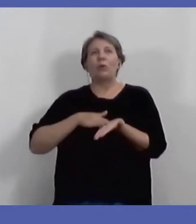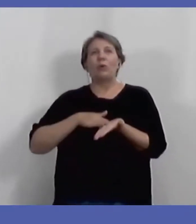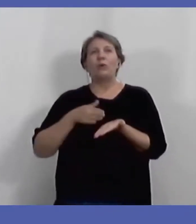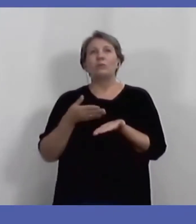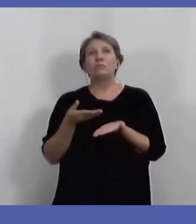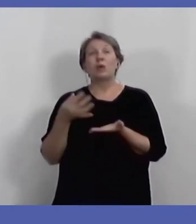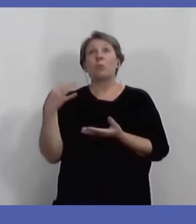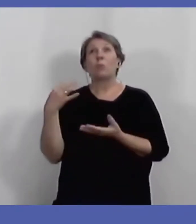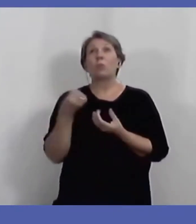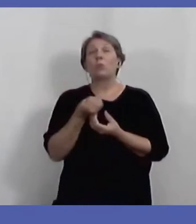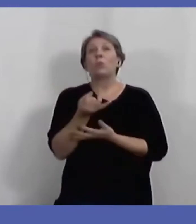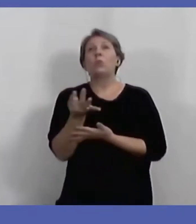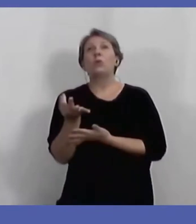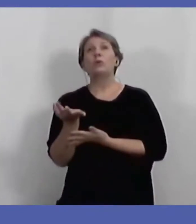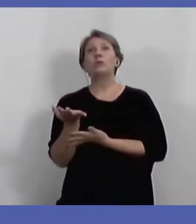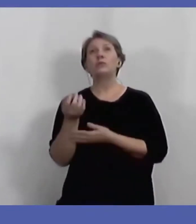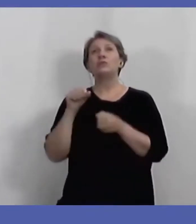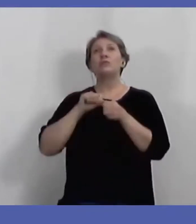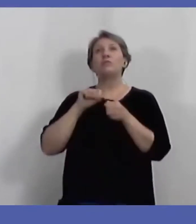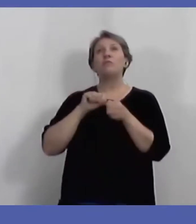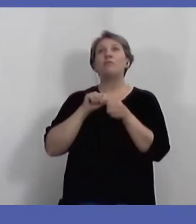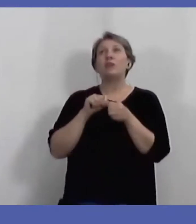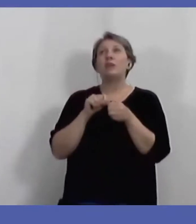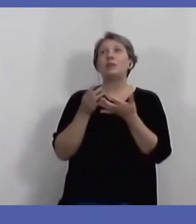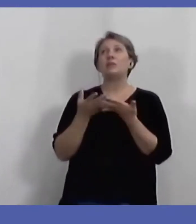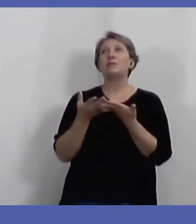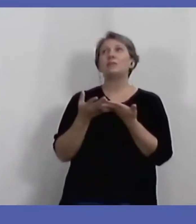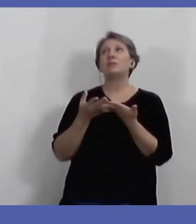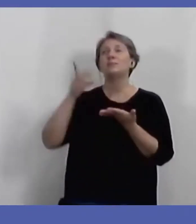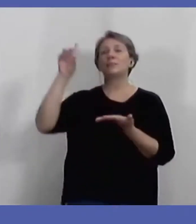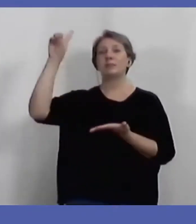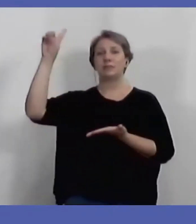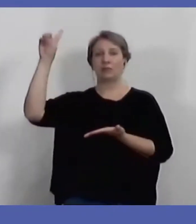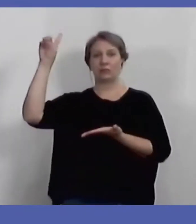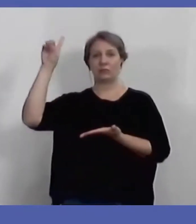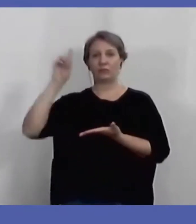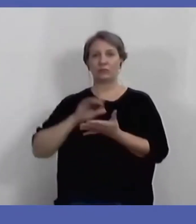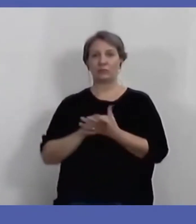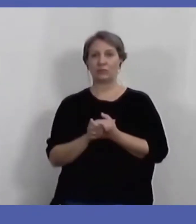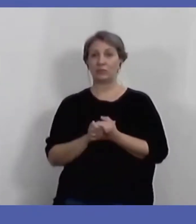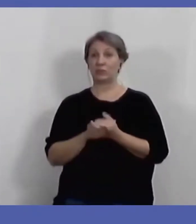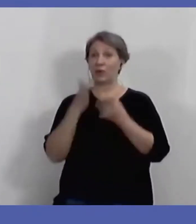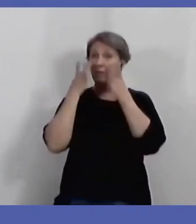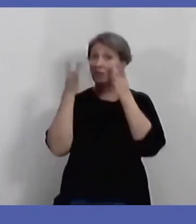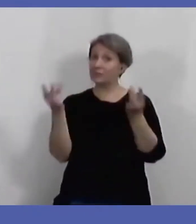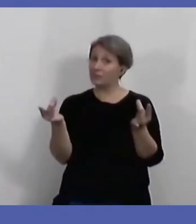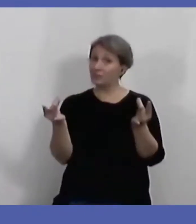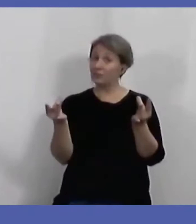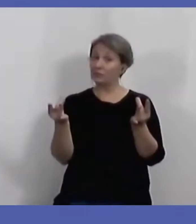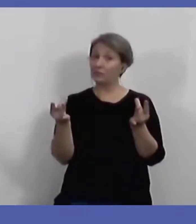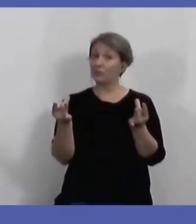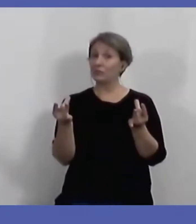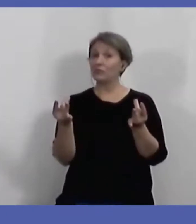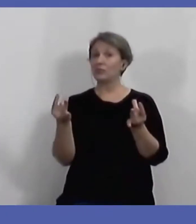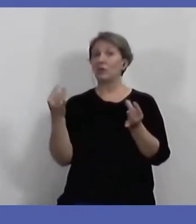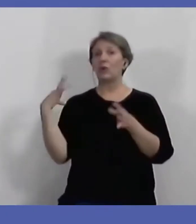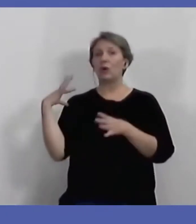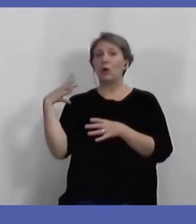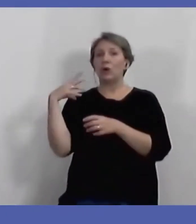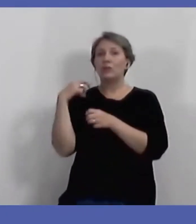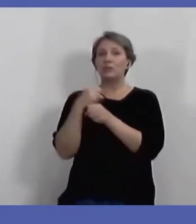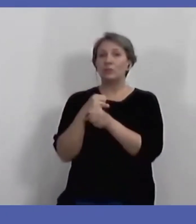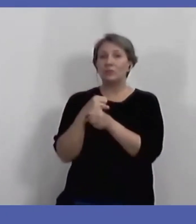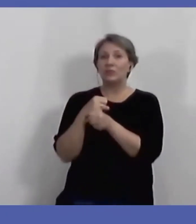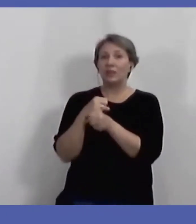Deus. O resultado, presta atenção, o resultado é quanto Deus